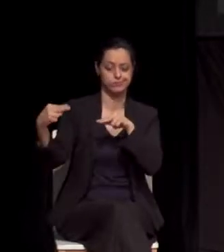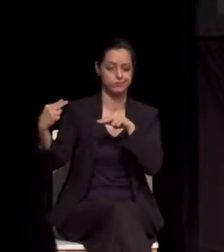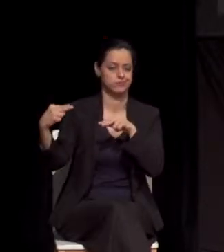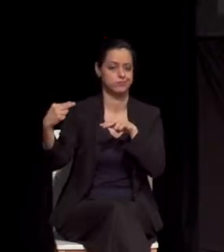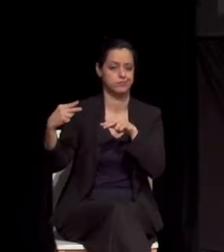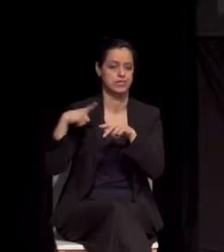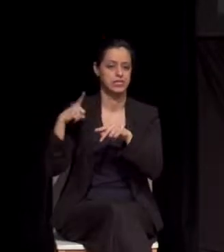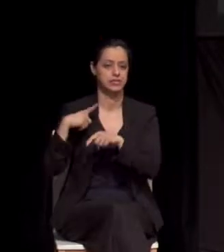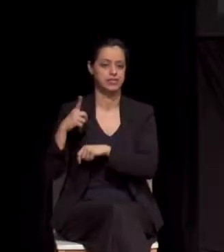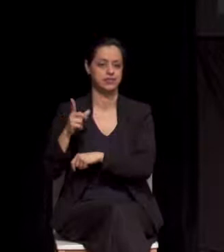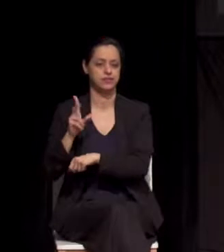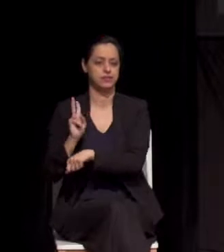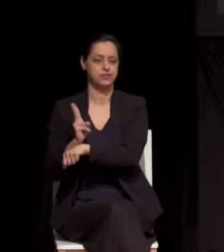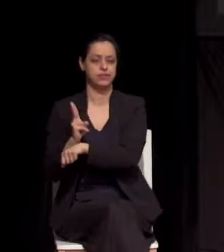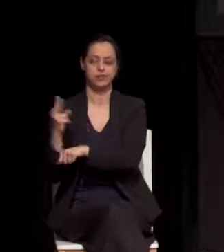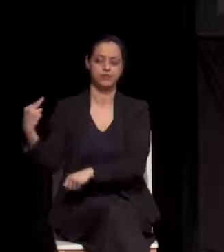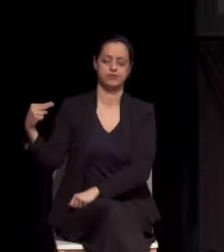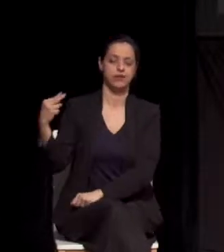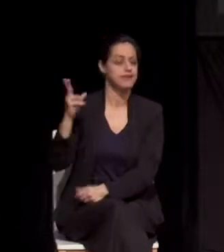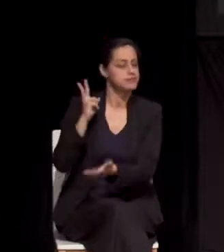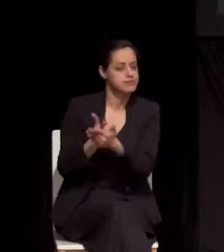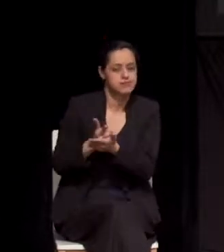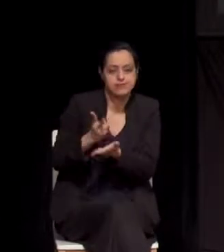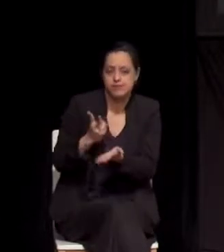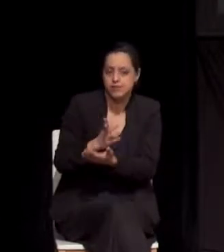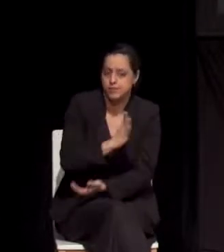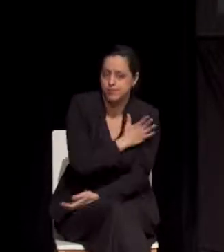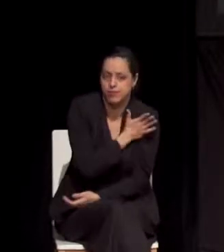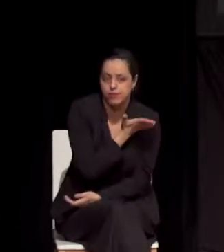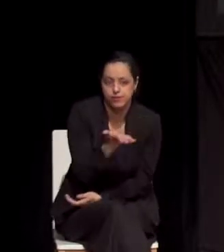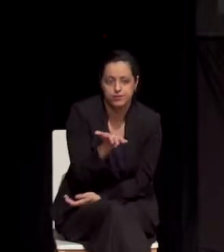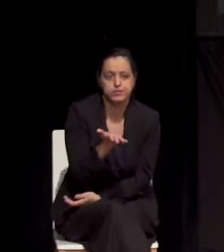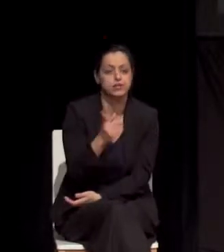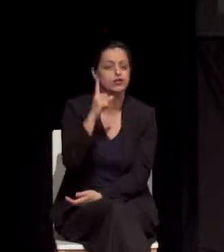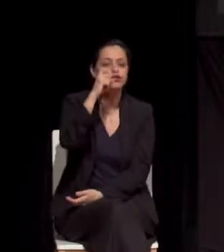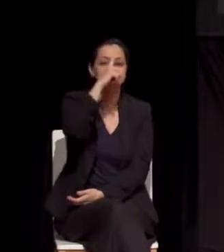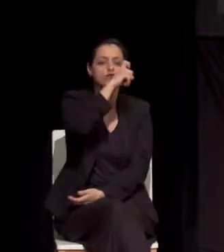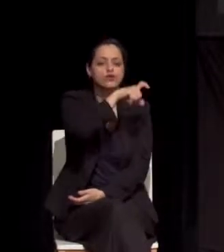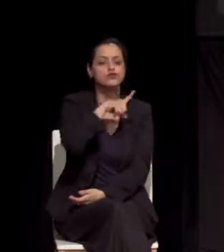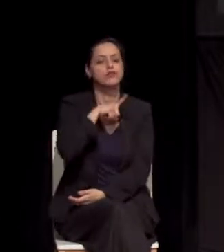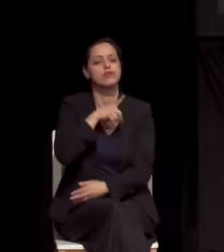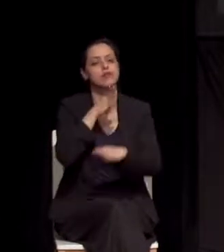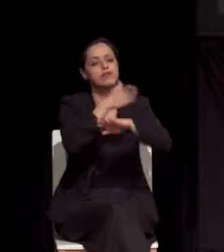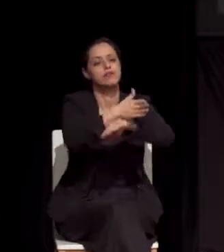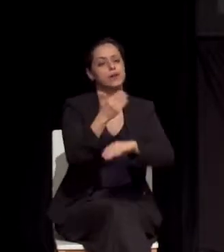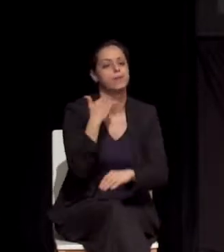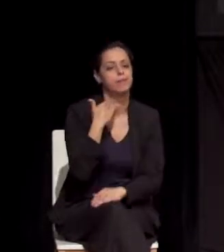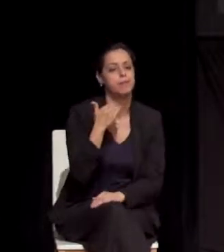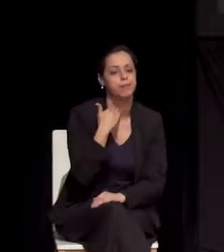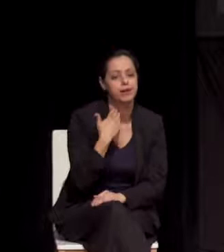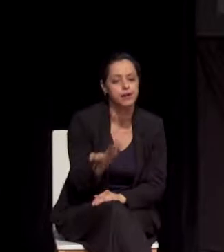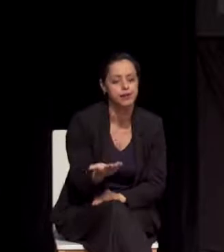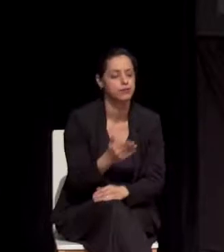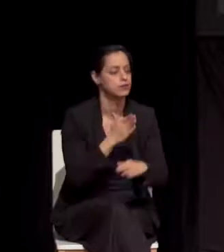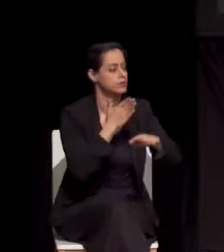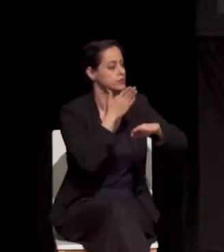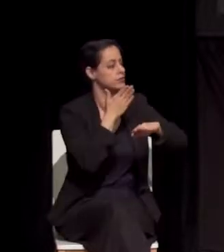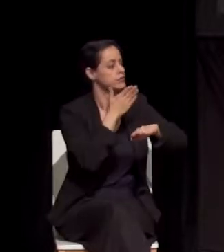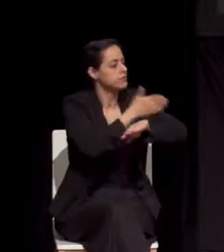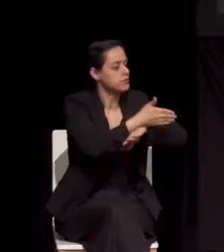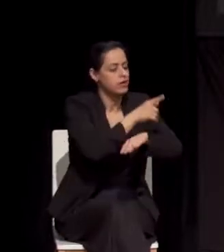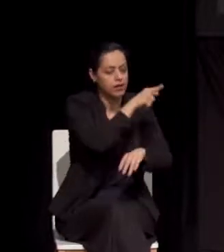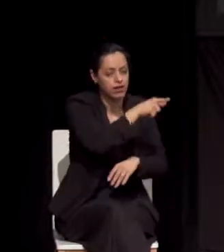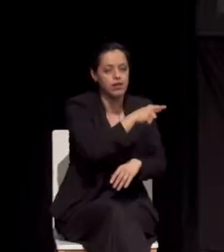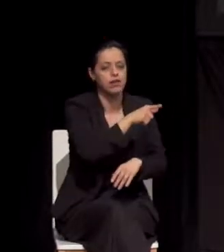pelo segurança. A gente continuou com dificuldade para conseguir crédito, alugar apartamento. A